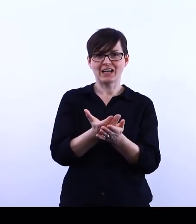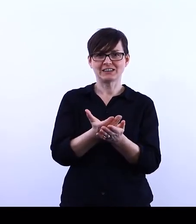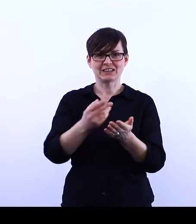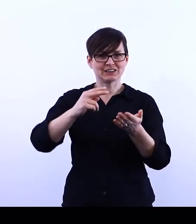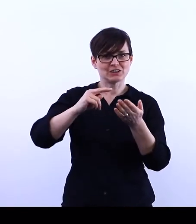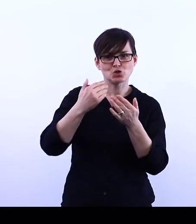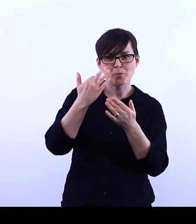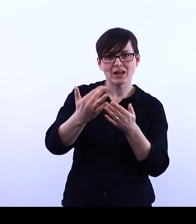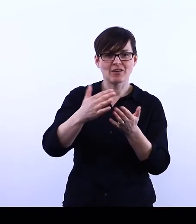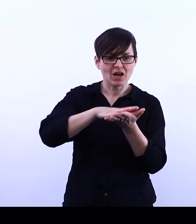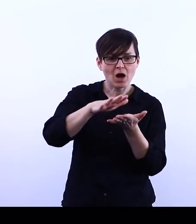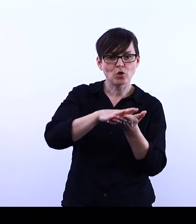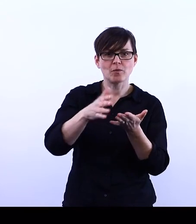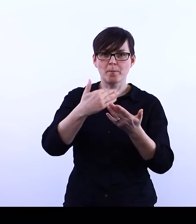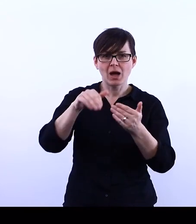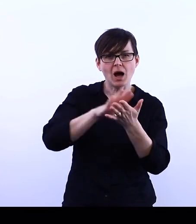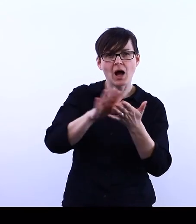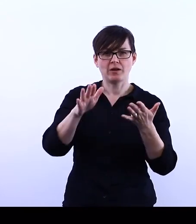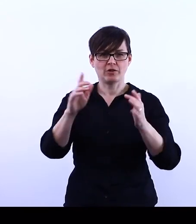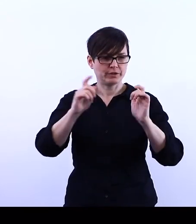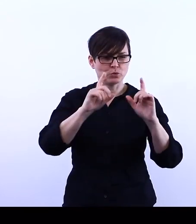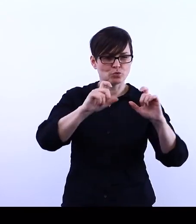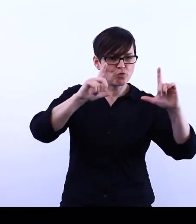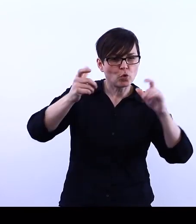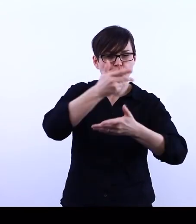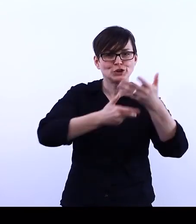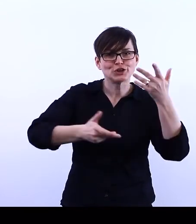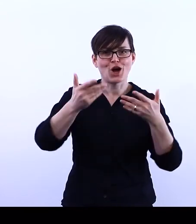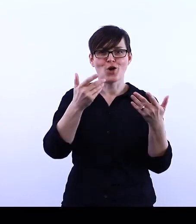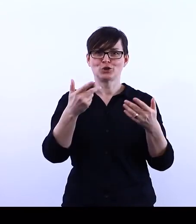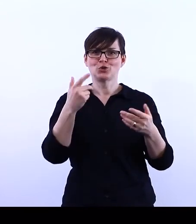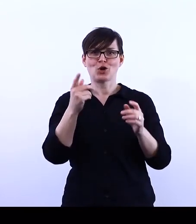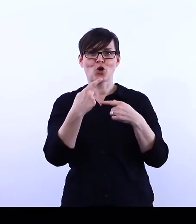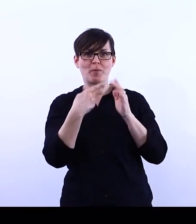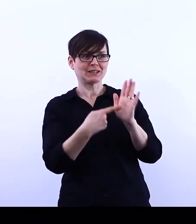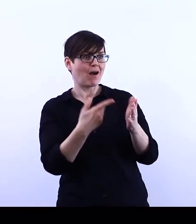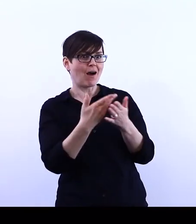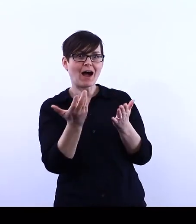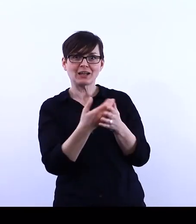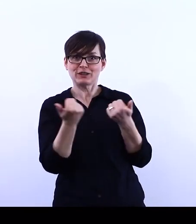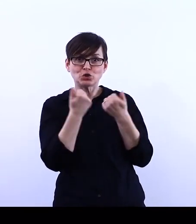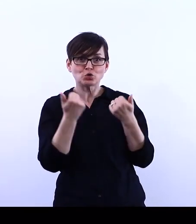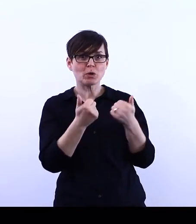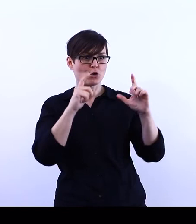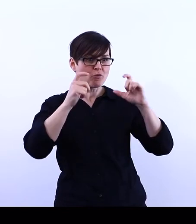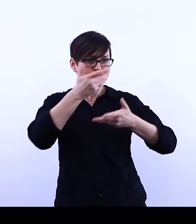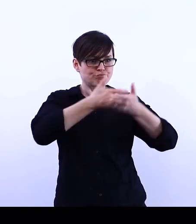im Nachhinein nochmal versinnbildigt, wo sie gut irgendwie Fotos tauschen können, wo sie irgendwie ihre Begeisterung für diese Einsätze nochmal